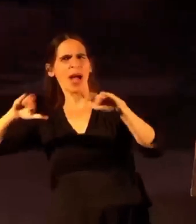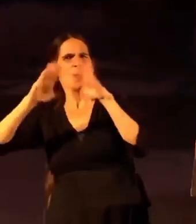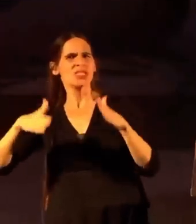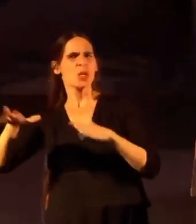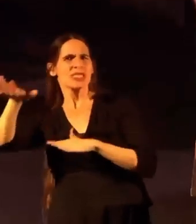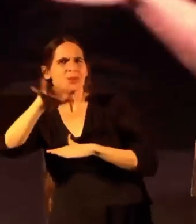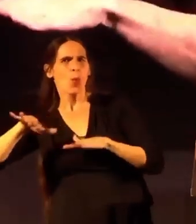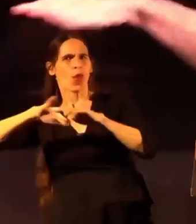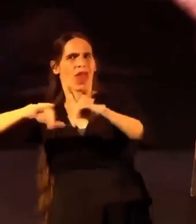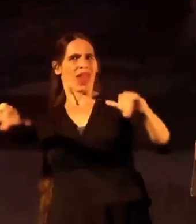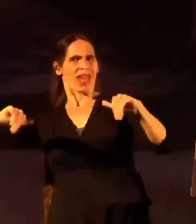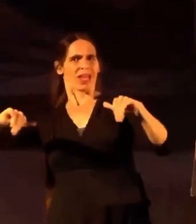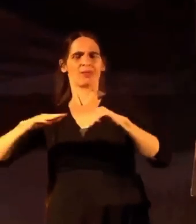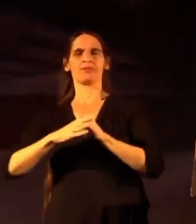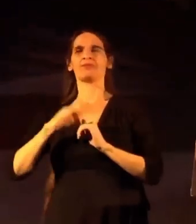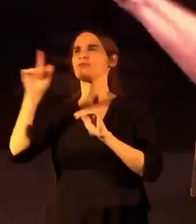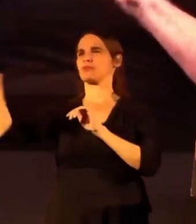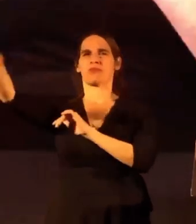ציבוריים,